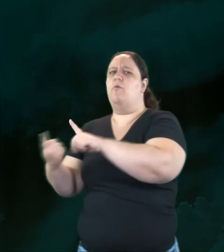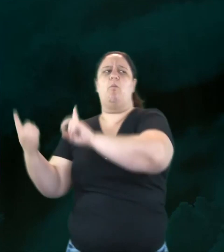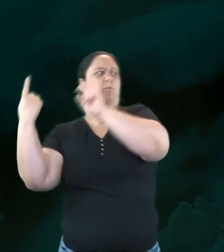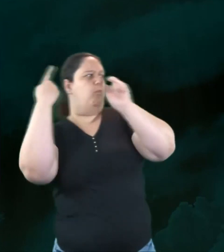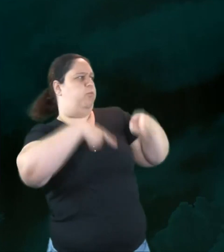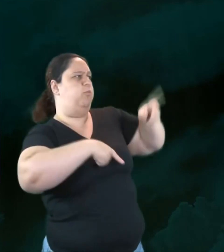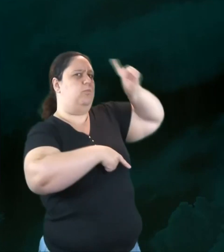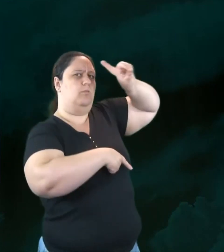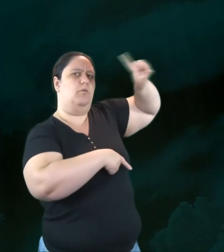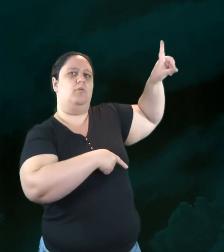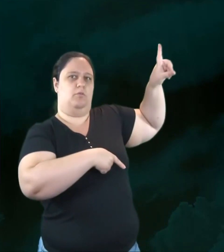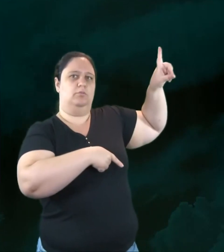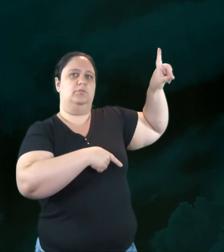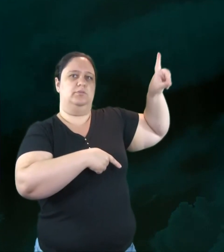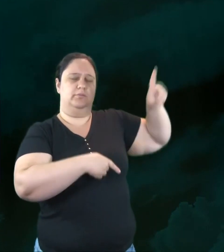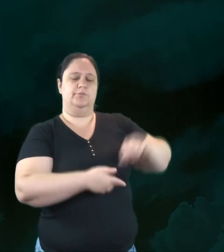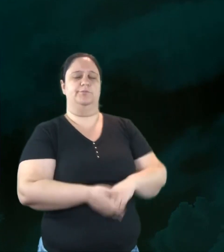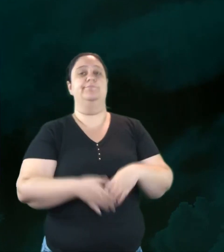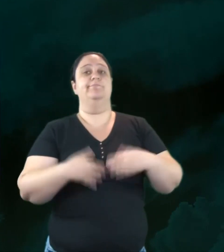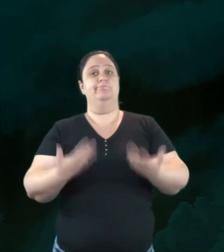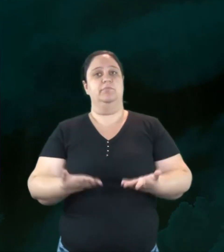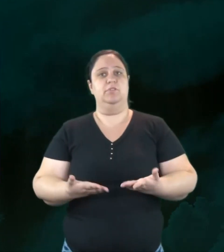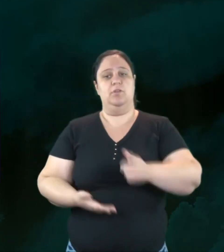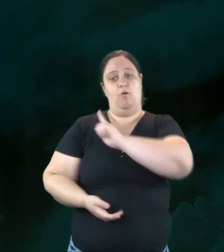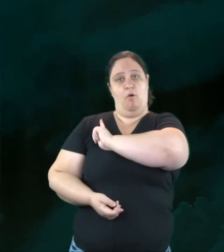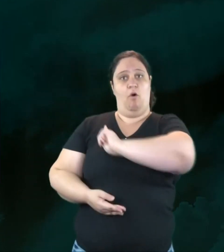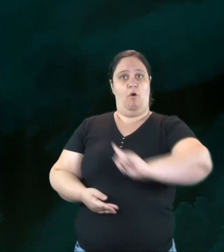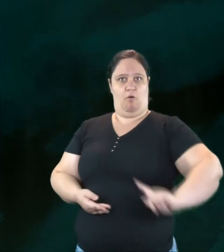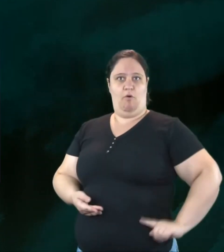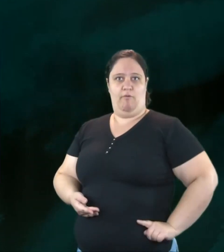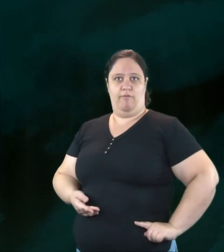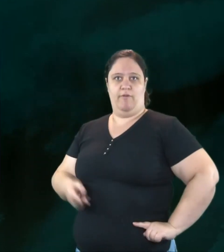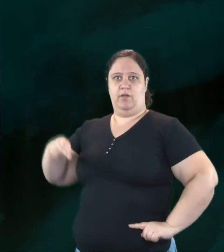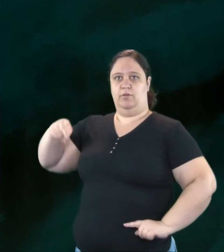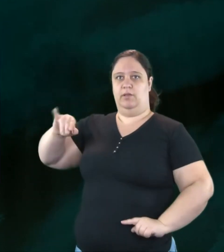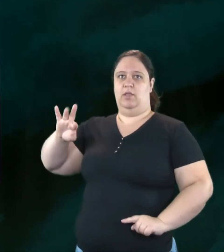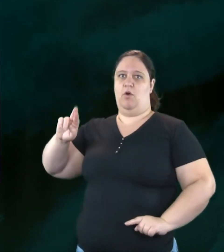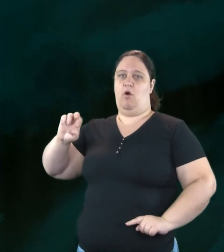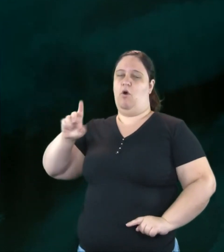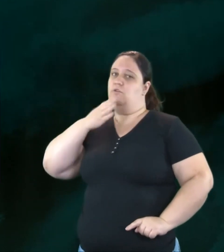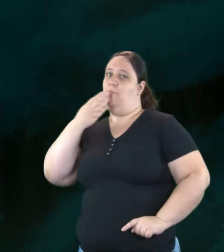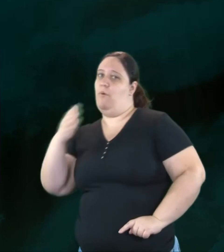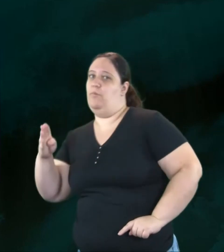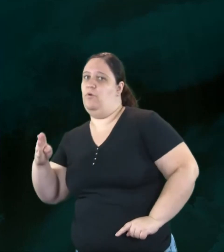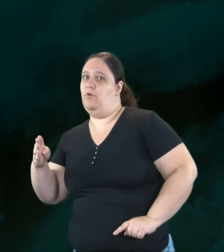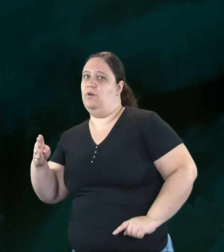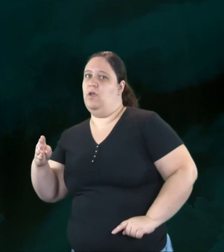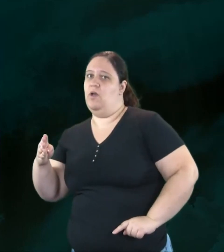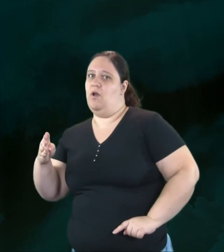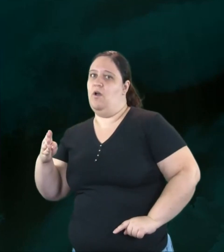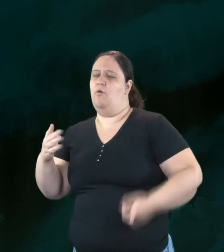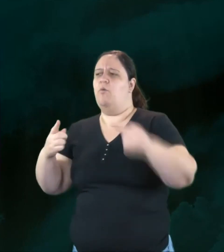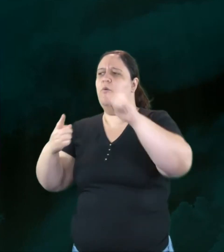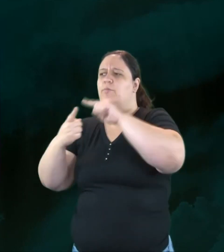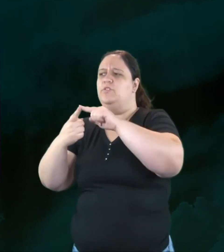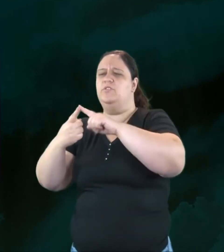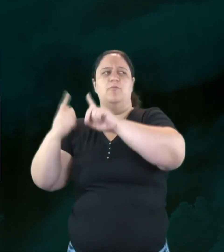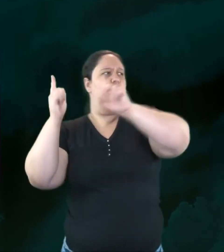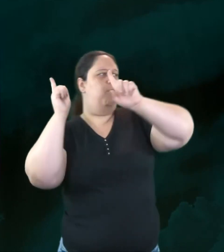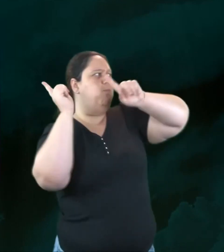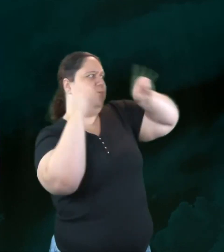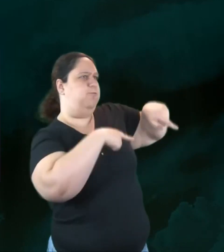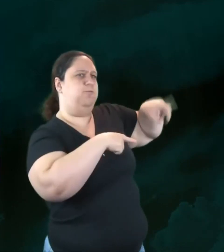humano foi fundado por Nimrod já em oposição a Deus. Nós não queremos